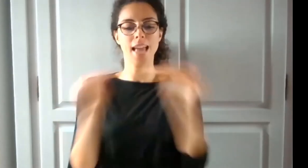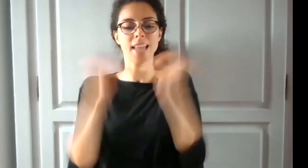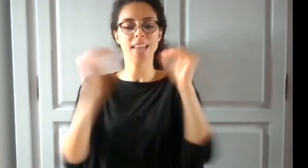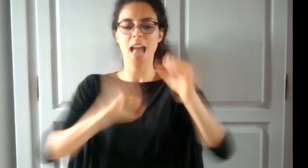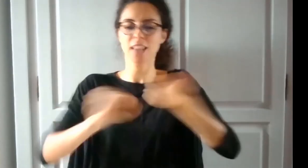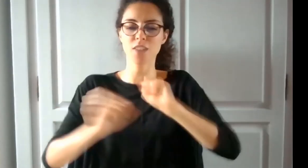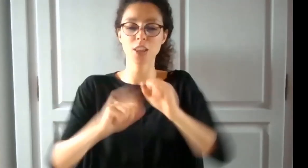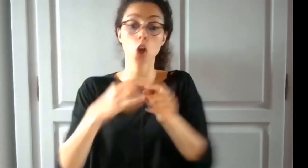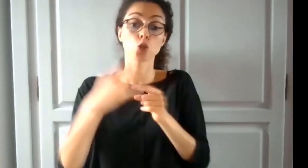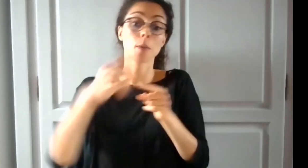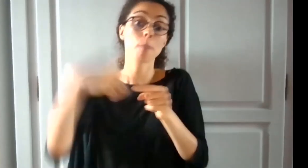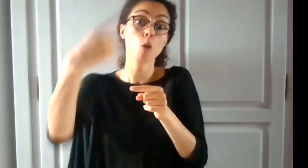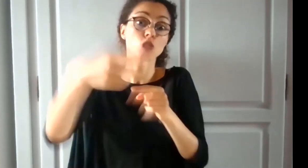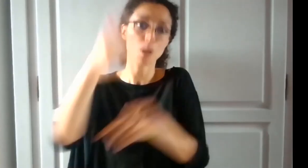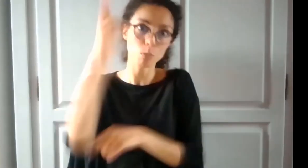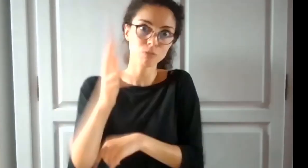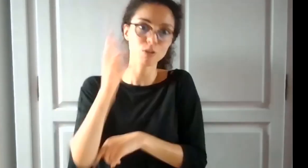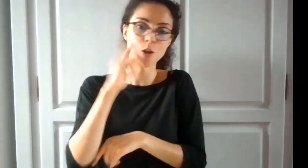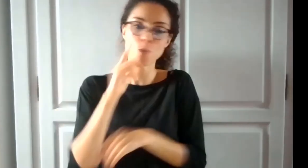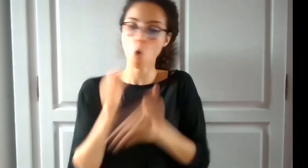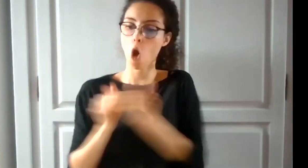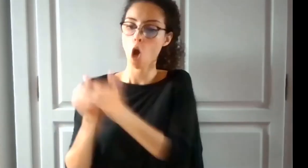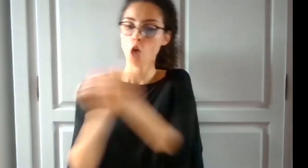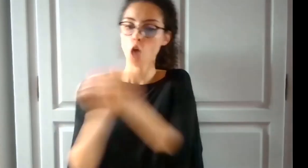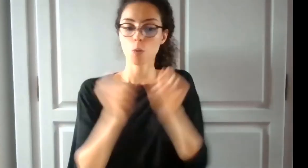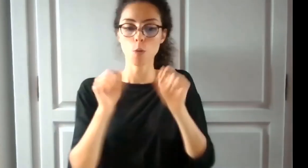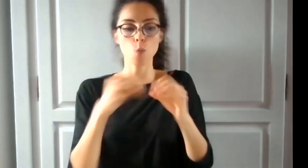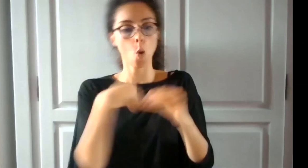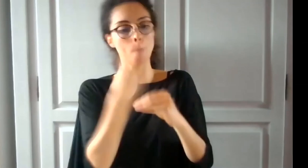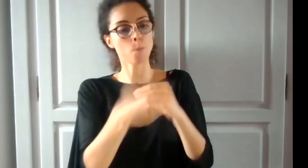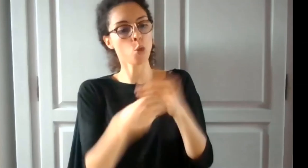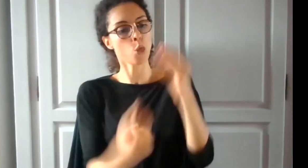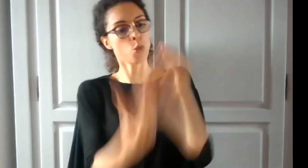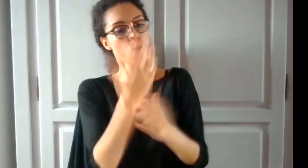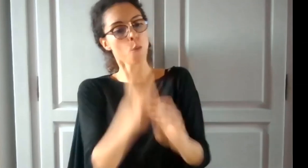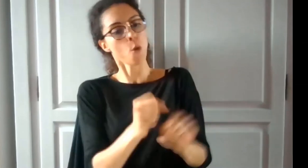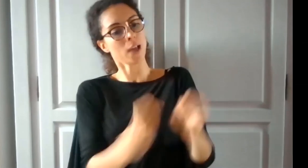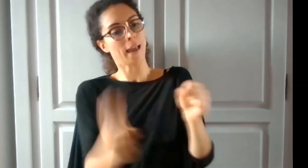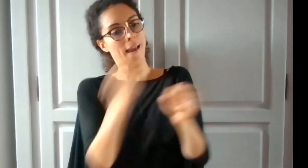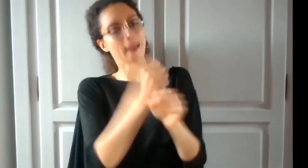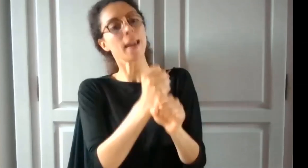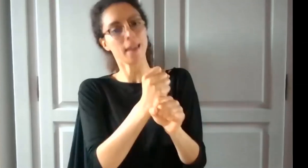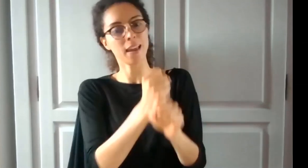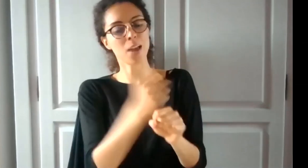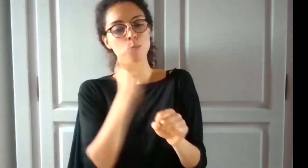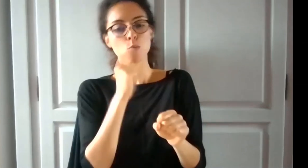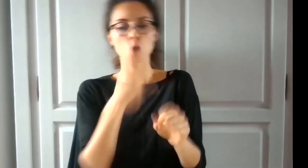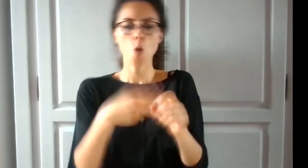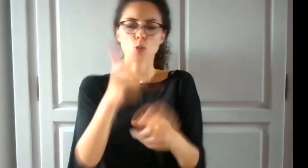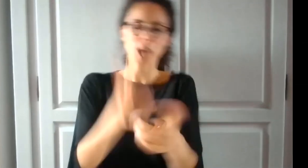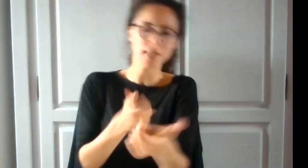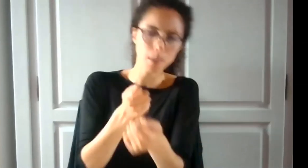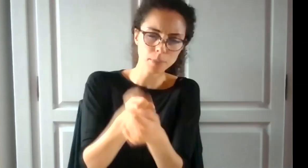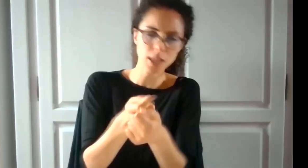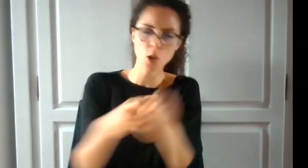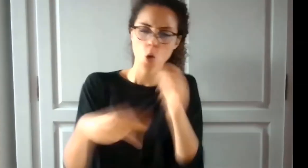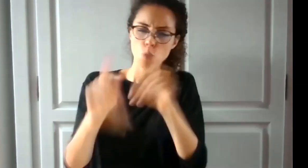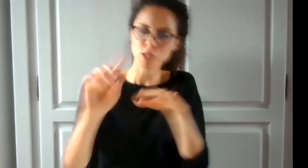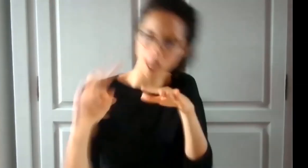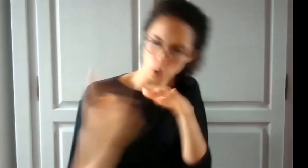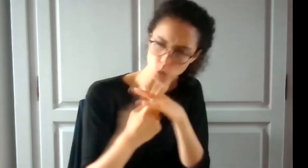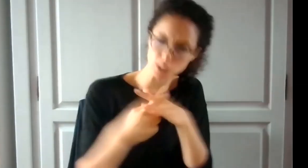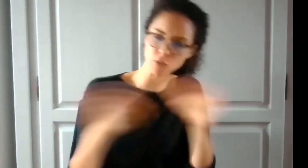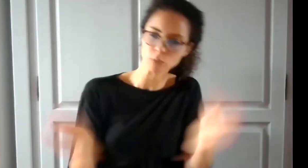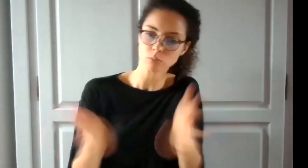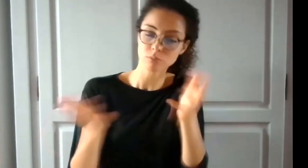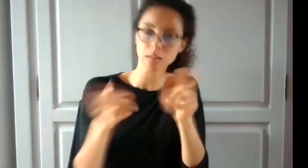qu'ensemble, on puisse construire ce monde de demain que tout le monde aspire à voir mieux adapté, plus inclusif, avec cette